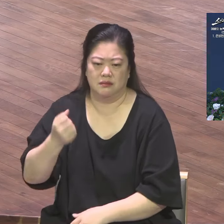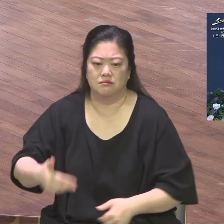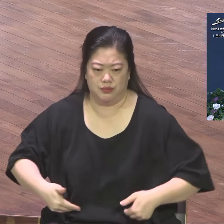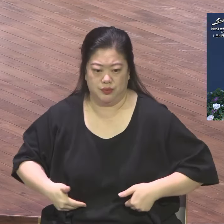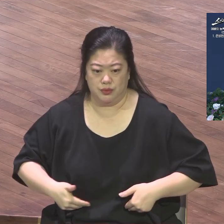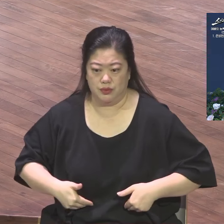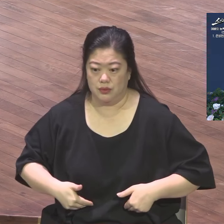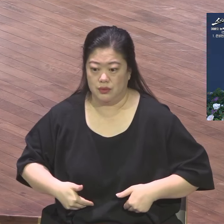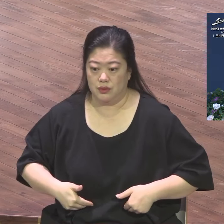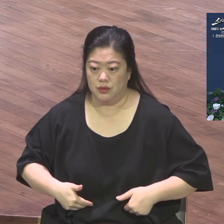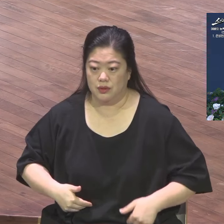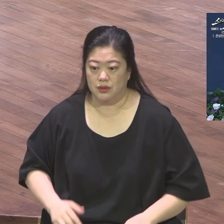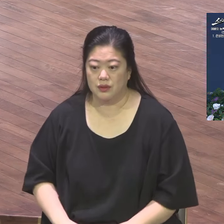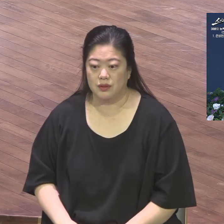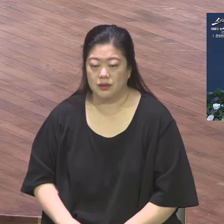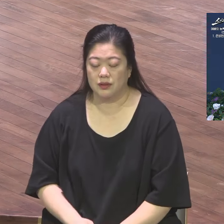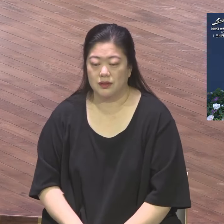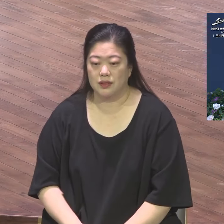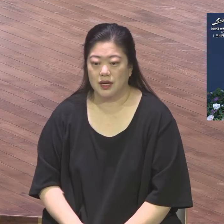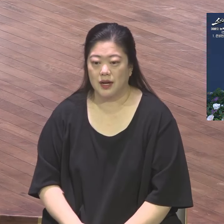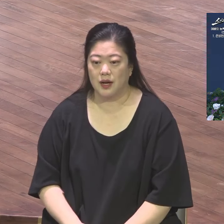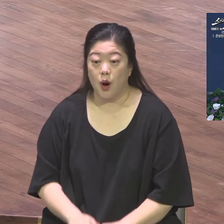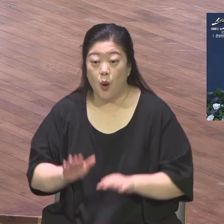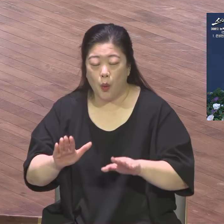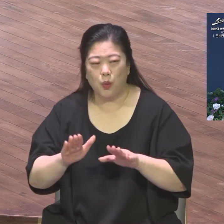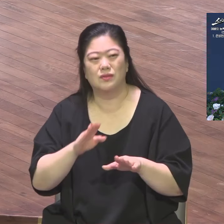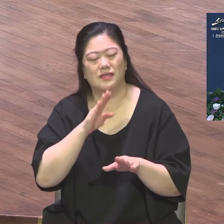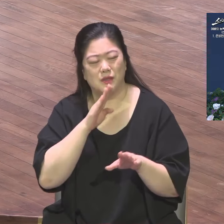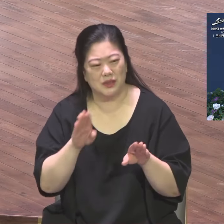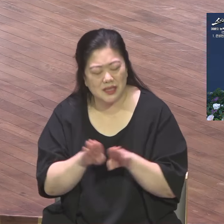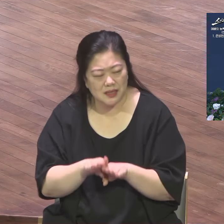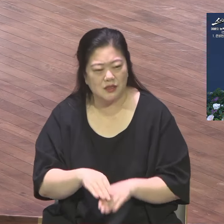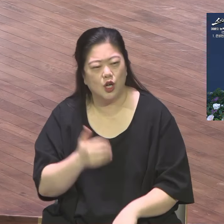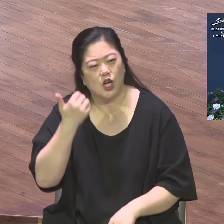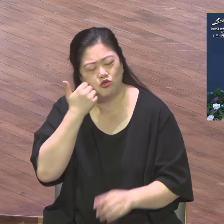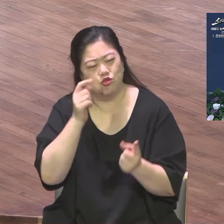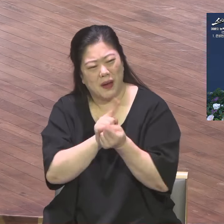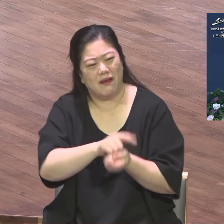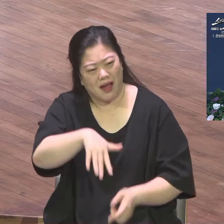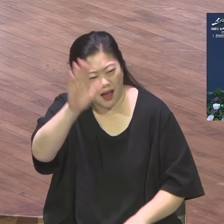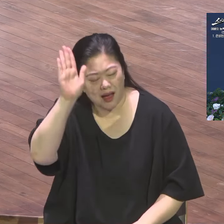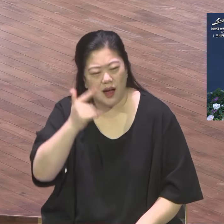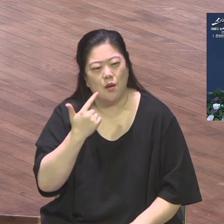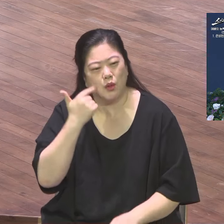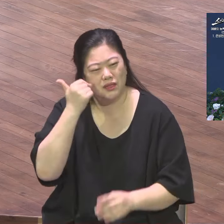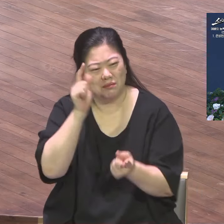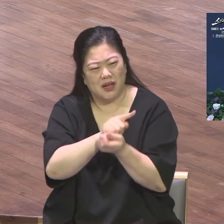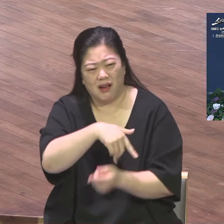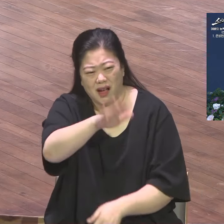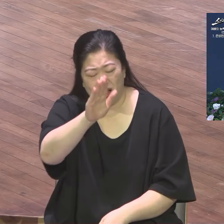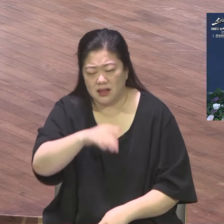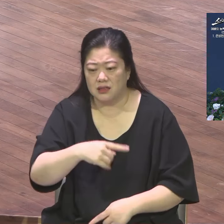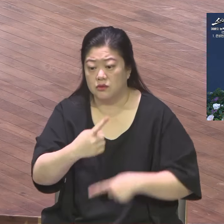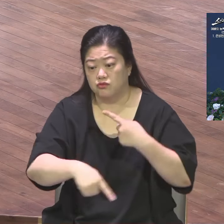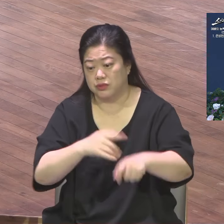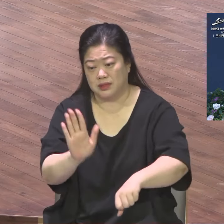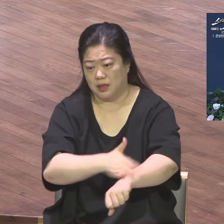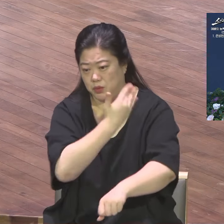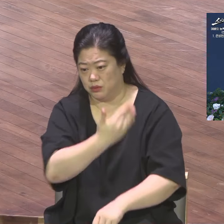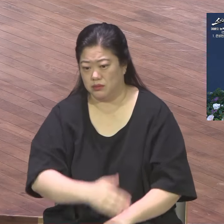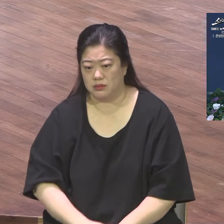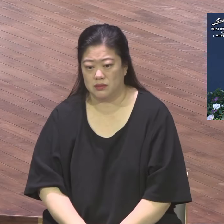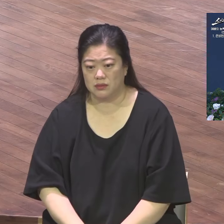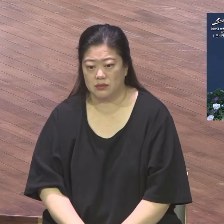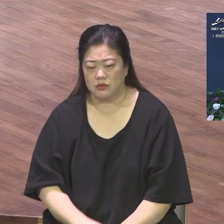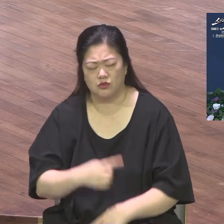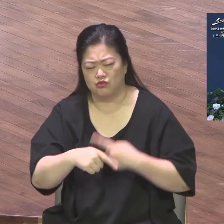시작부터 틀린 거예요. 시작부터 동기가 있어가지고 하나님 앞에 나오라니까 하나님 앞에가 안 된다. 하나님 앞에. 이 성경은